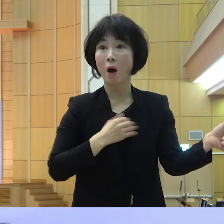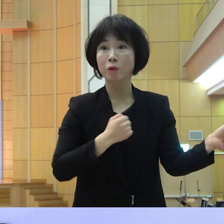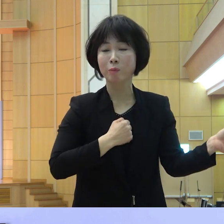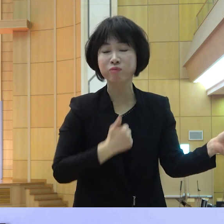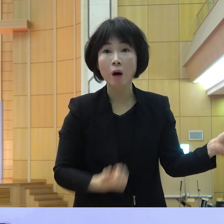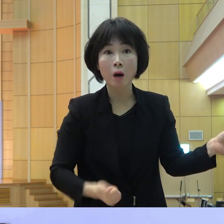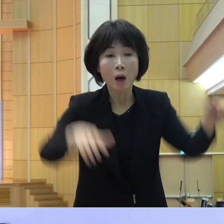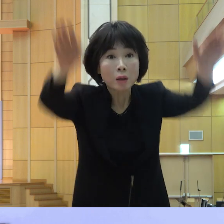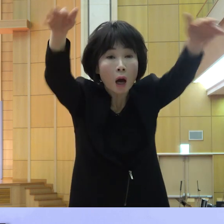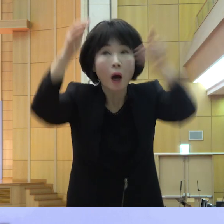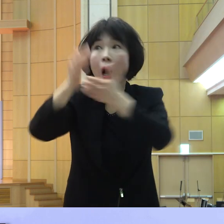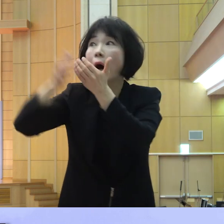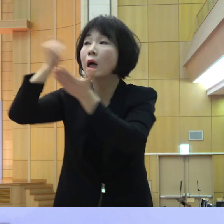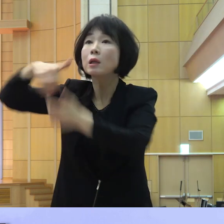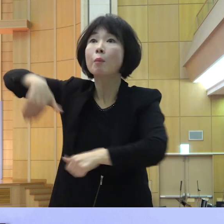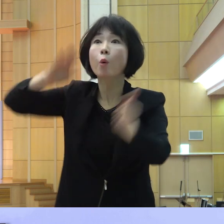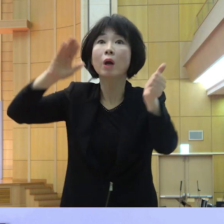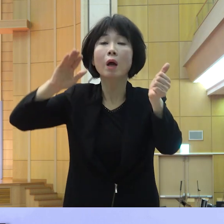28절에 보면